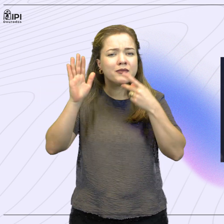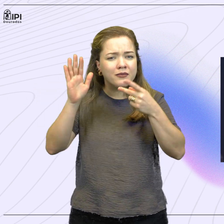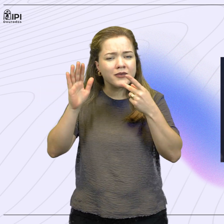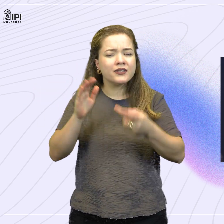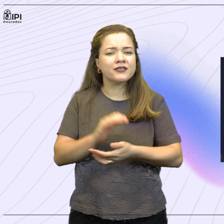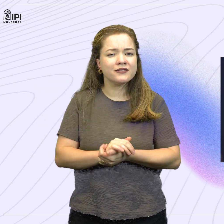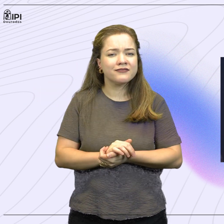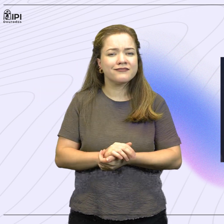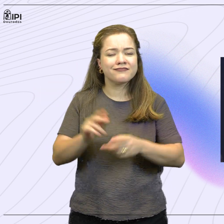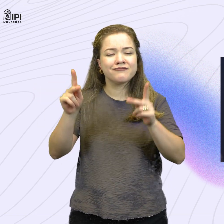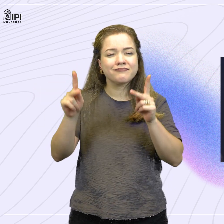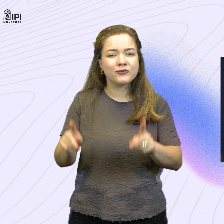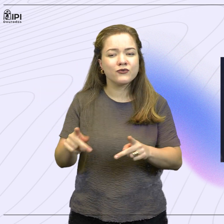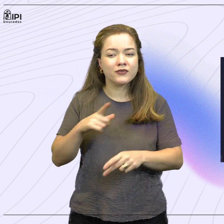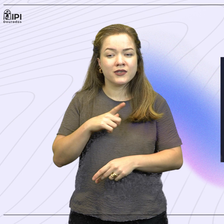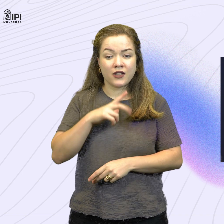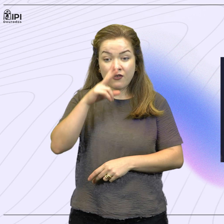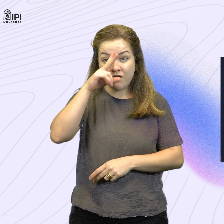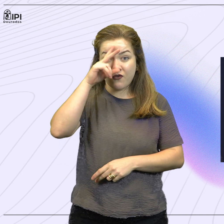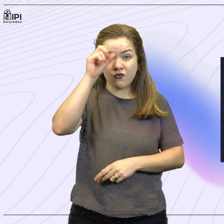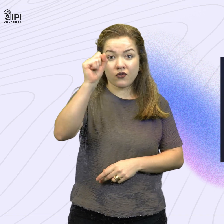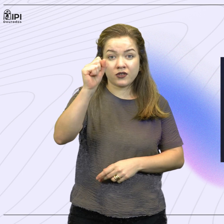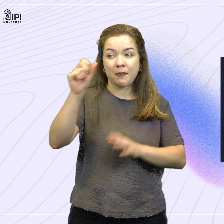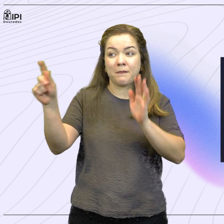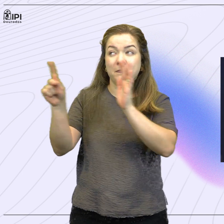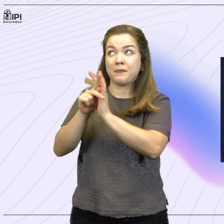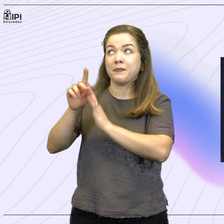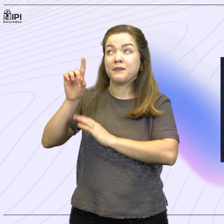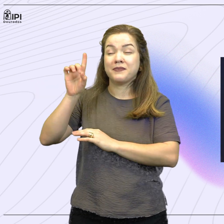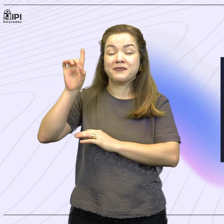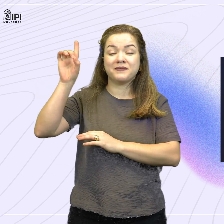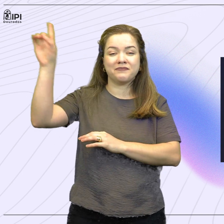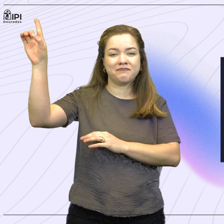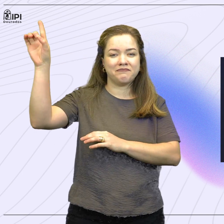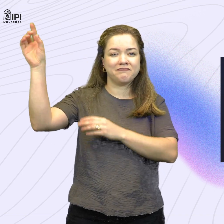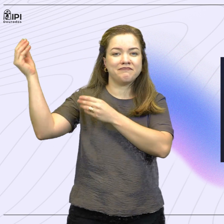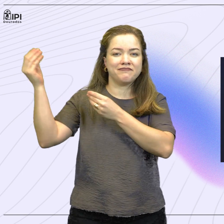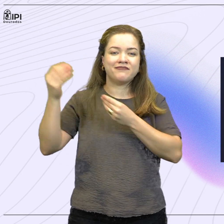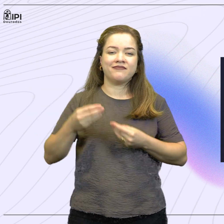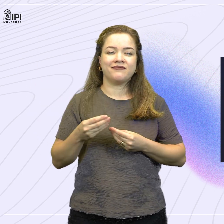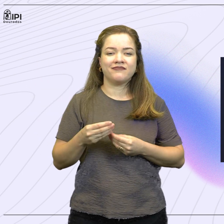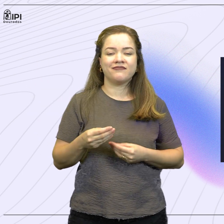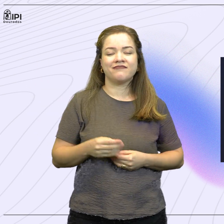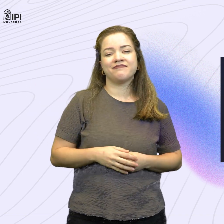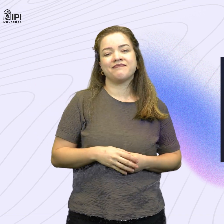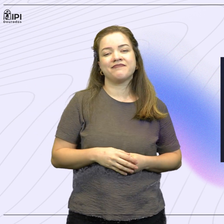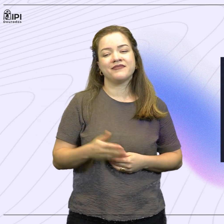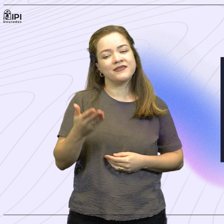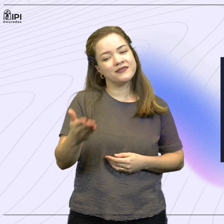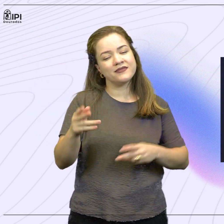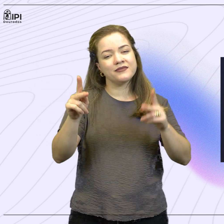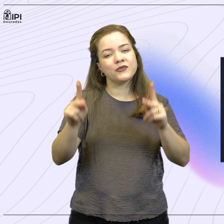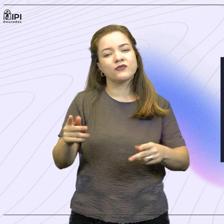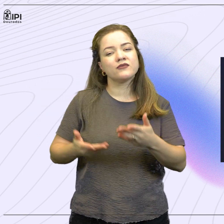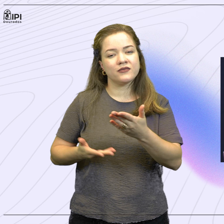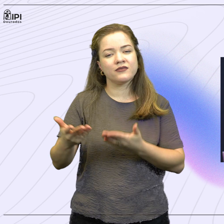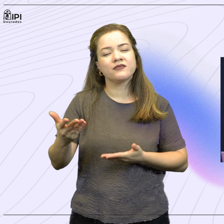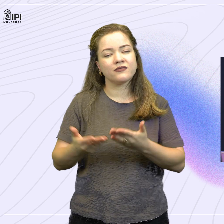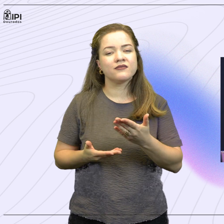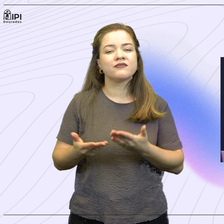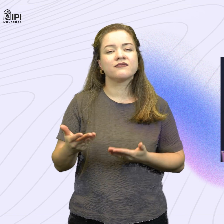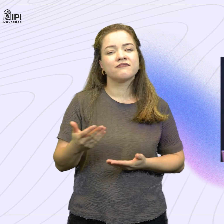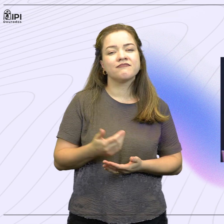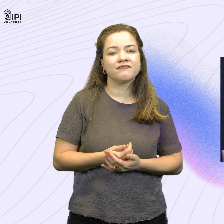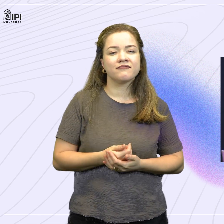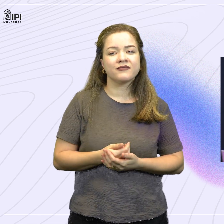que tem as suas forças em Deus, é esse povo servidor, é esse povo que é chamado, é esse povo que nos chama